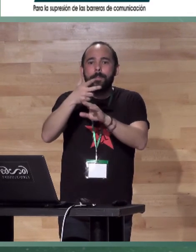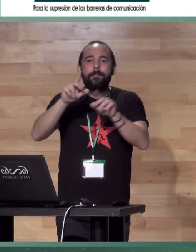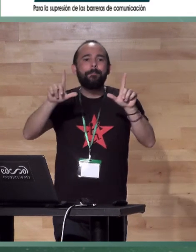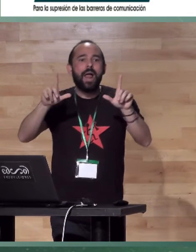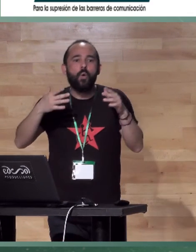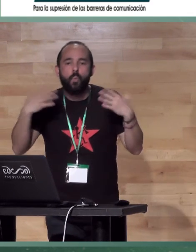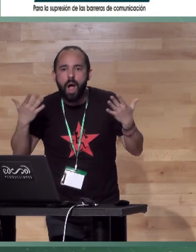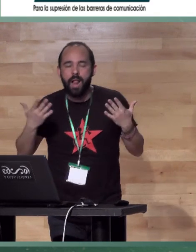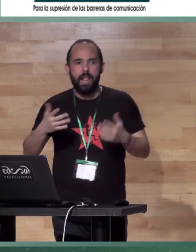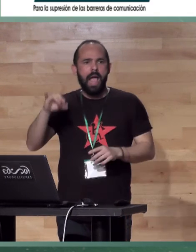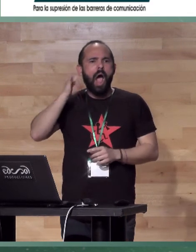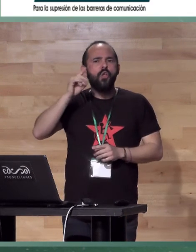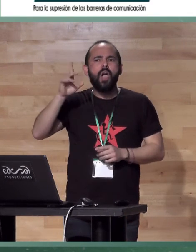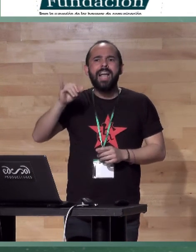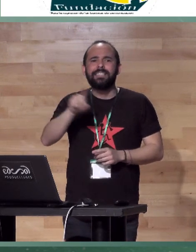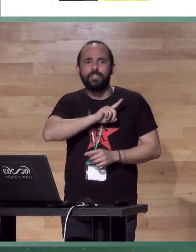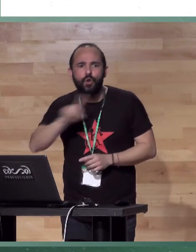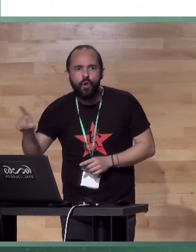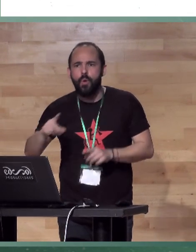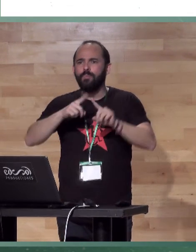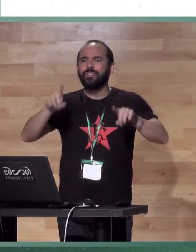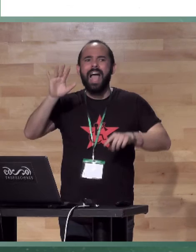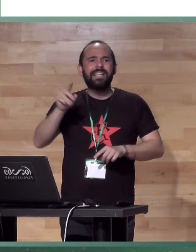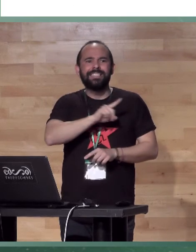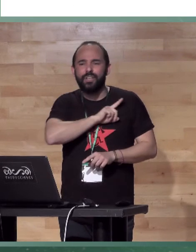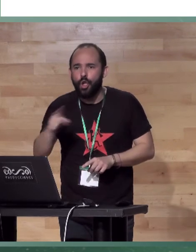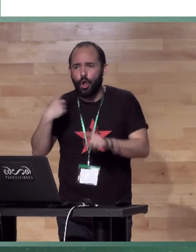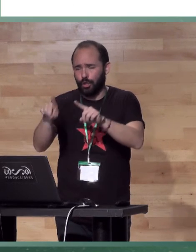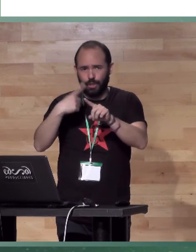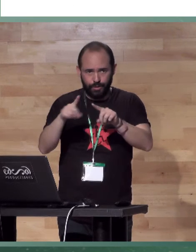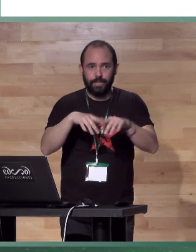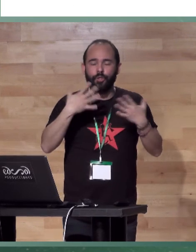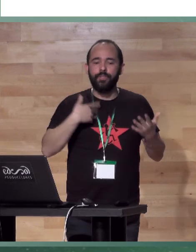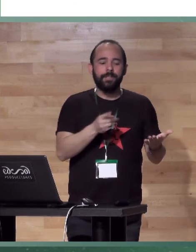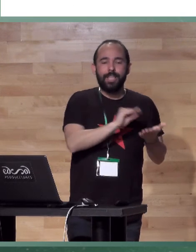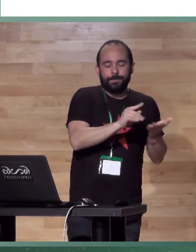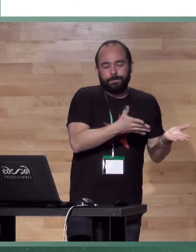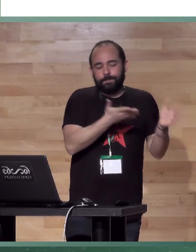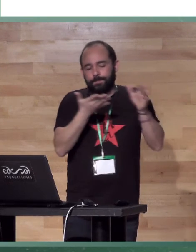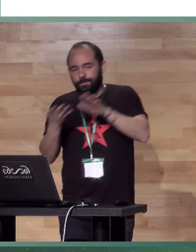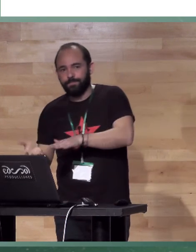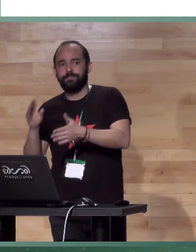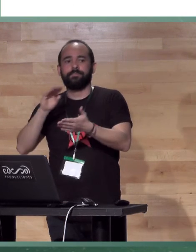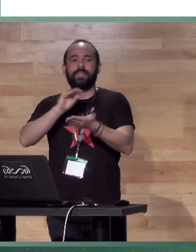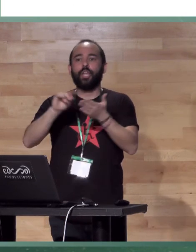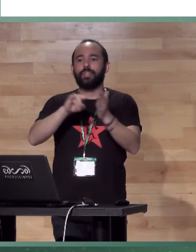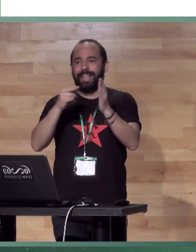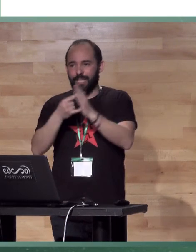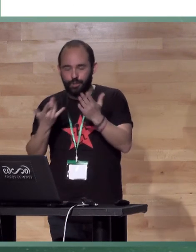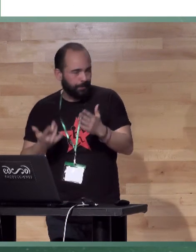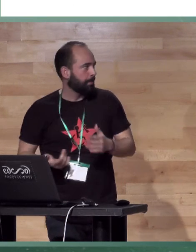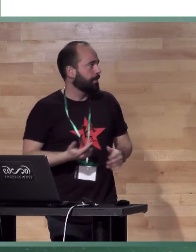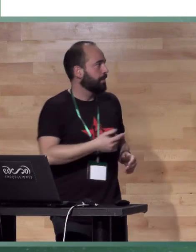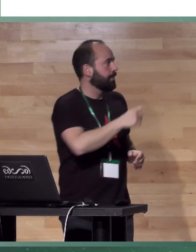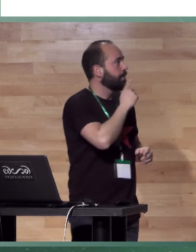Mi compañero necesita saber cuáles son los planos, si hay audio, si hay música. Lo pasamos el